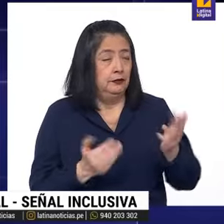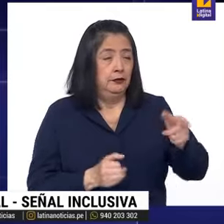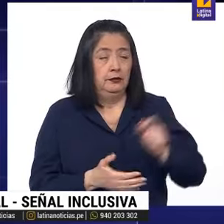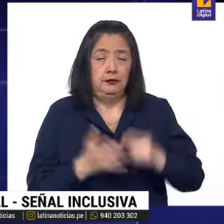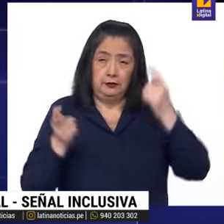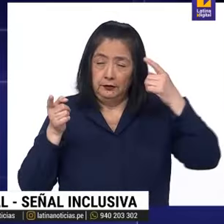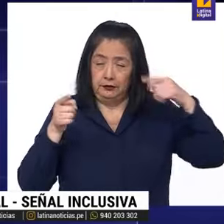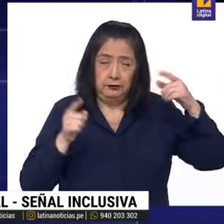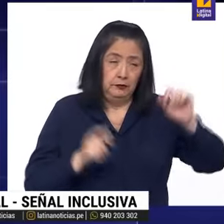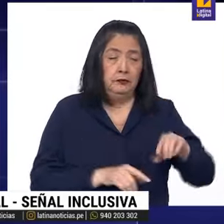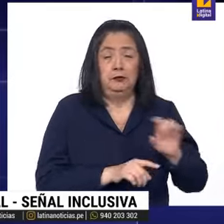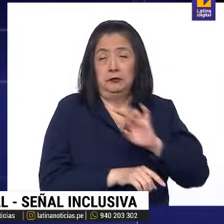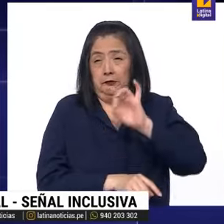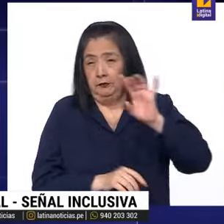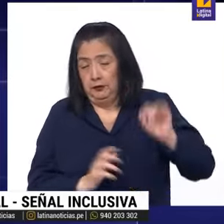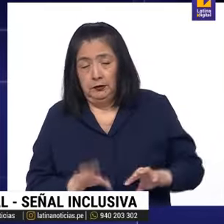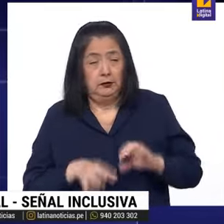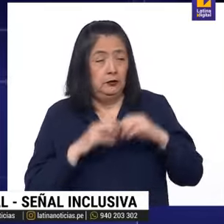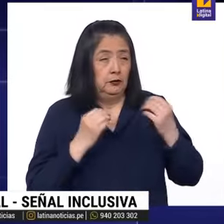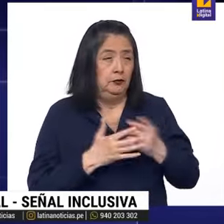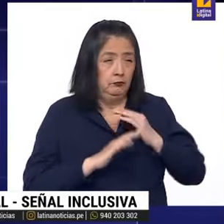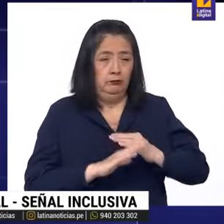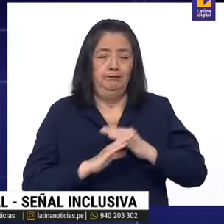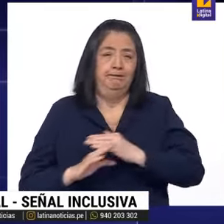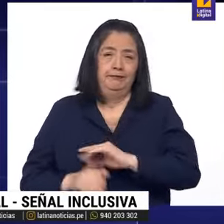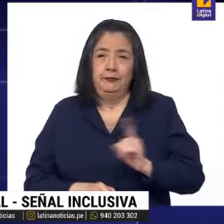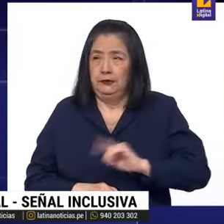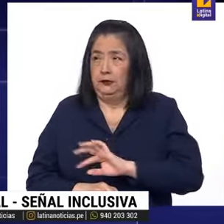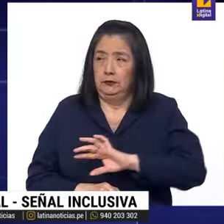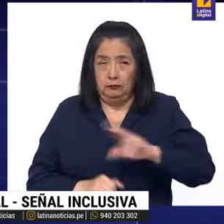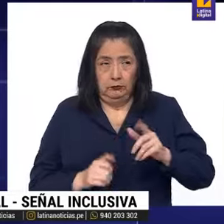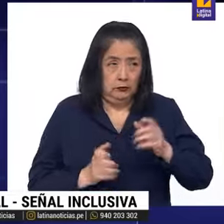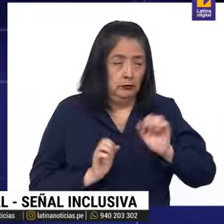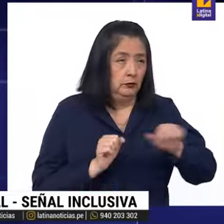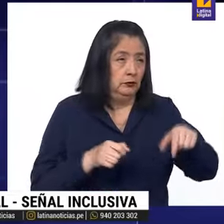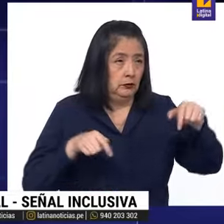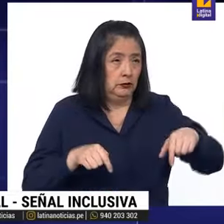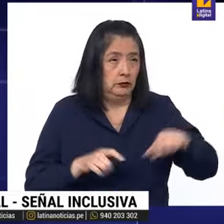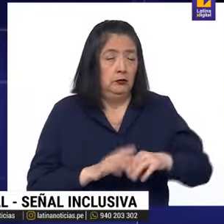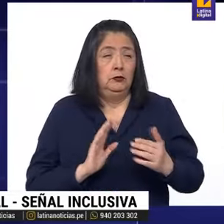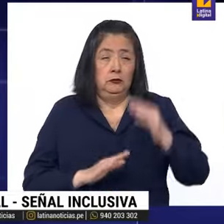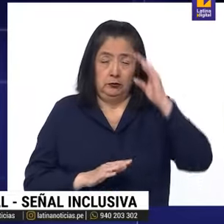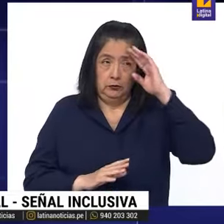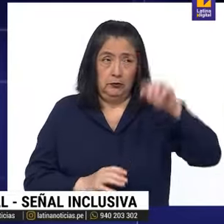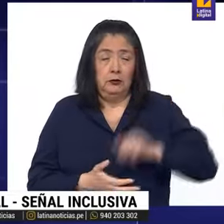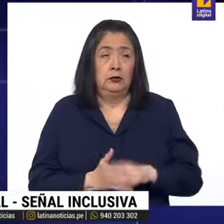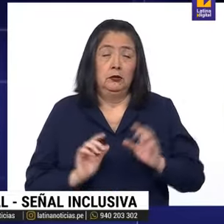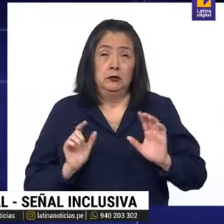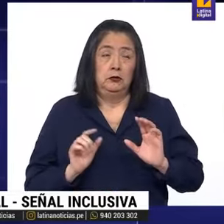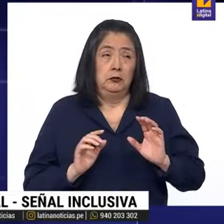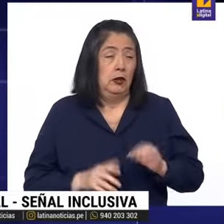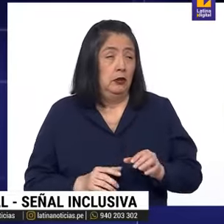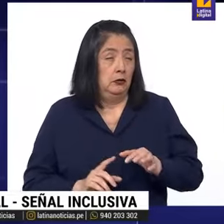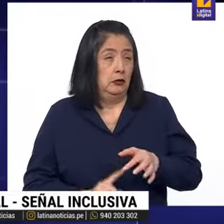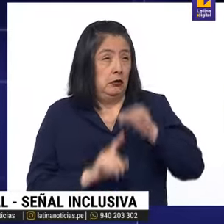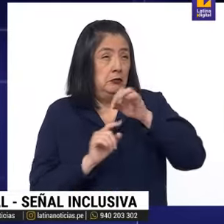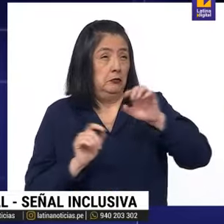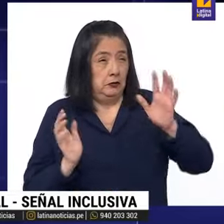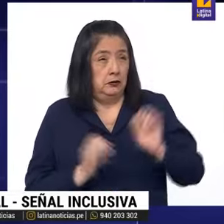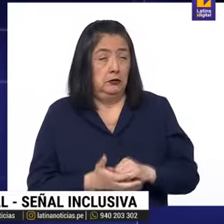Actúan estos convenios interinstitucionales para luchar contra la criminalidad. Esta es una sede de la DIRINCRI, brigada especial